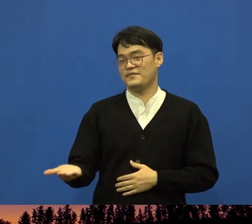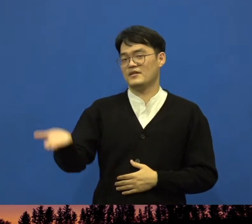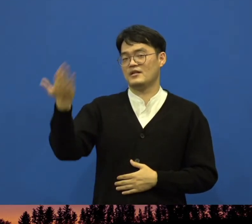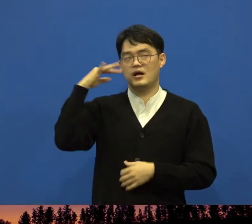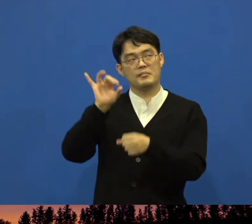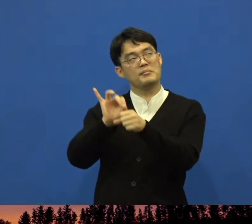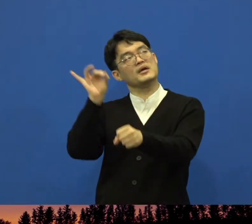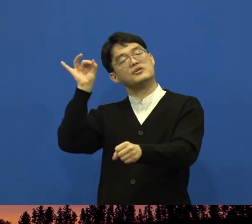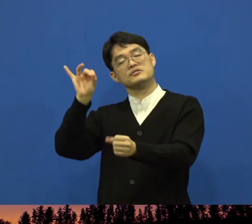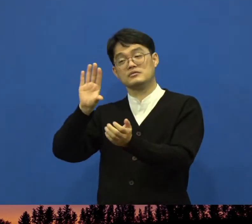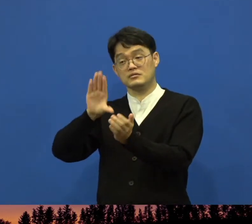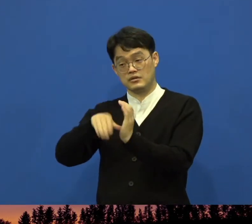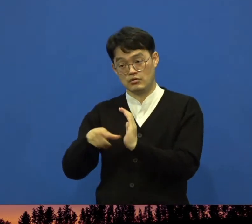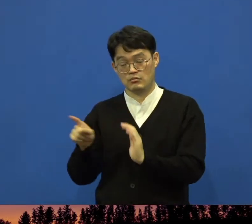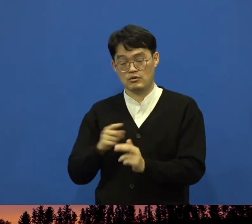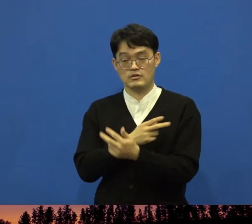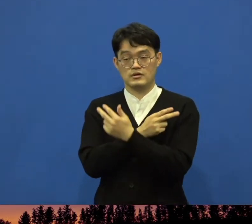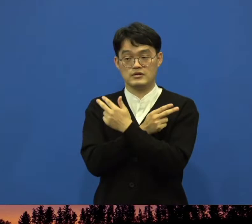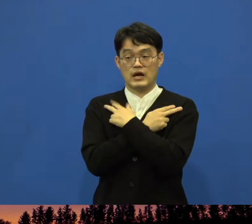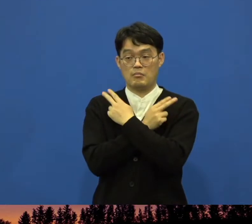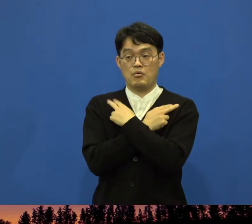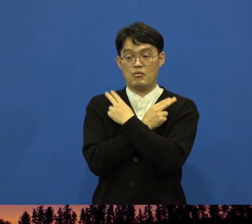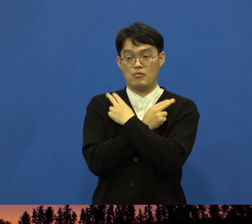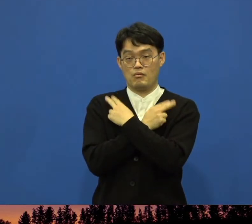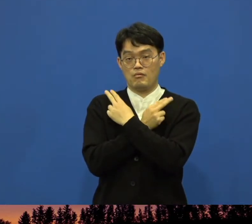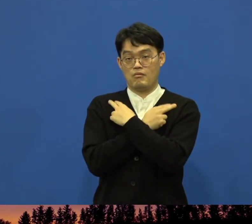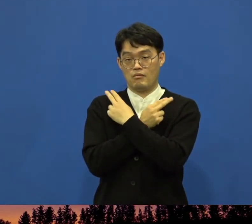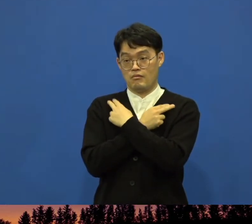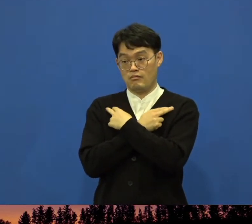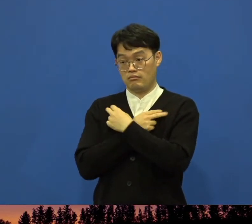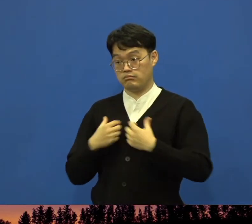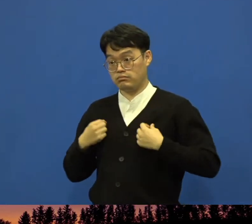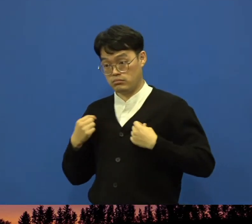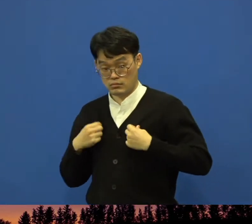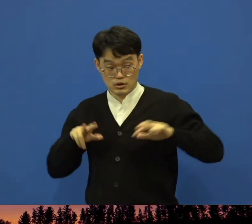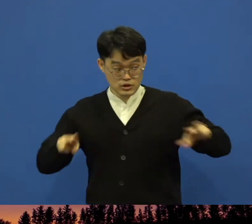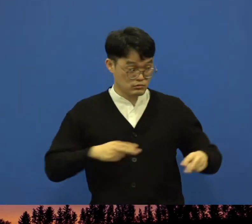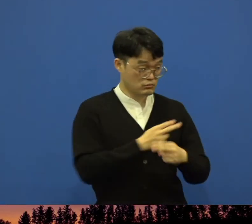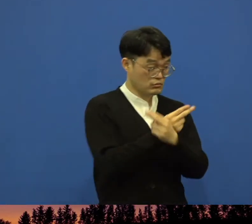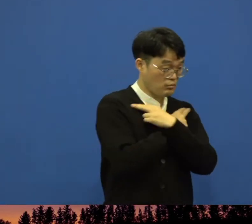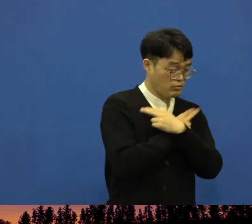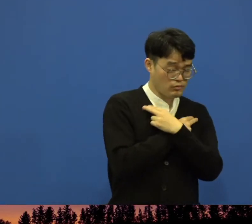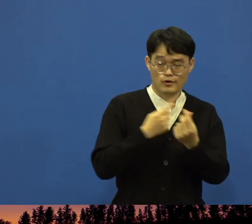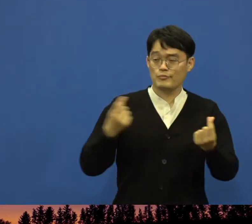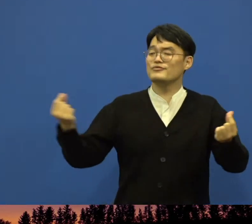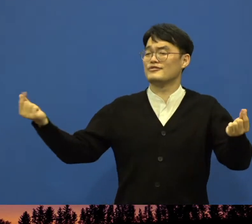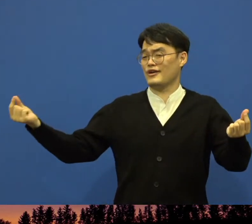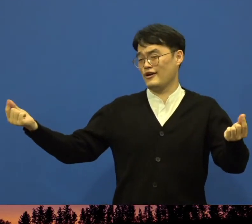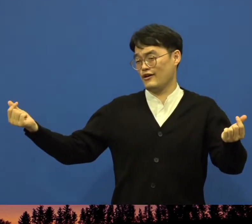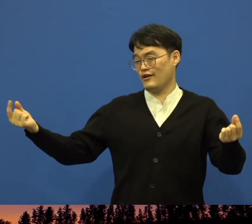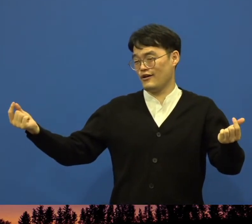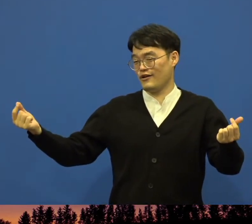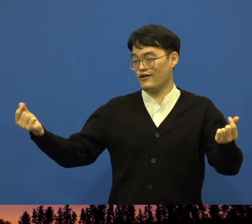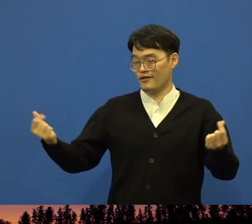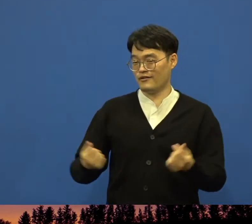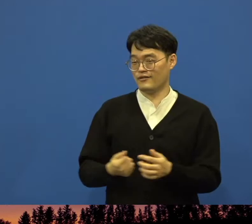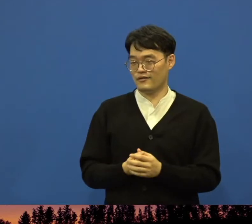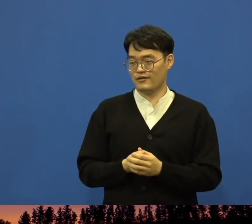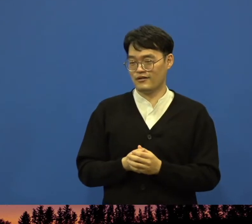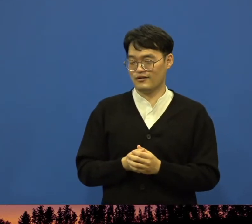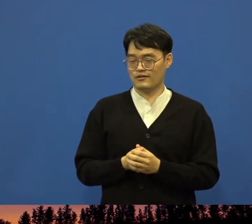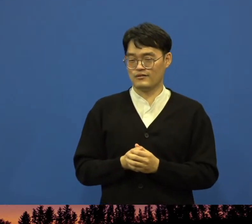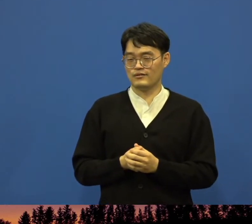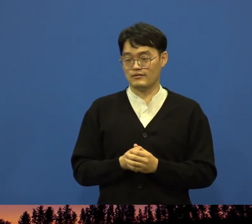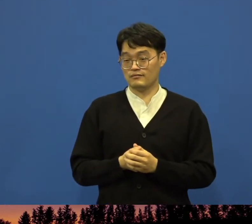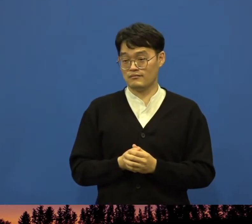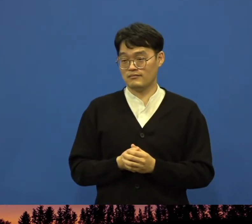100년 전에도 보면 옛날에 저 양복 입으신 분들, 그 양복 우리 이 양복이랑 똑같아요. 기지 좀 넓고 그런 거지.